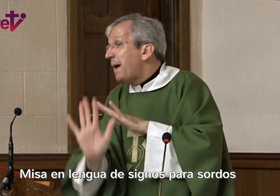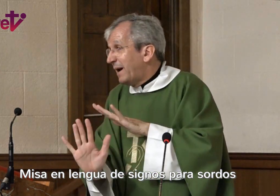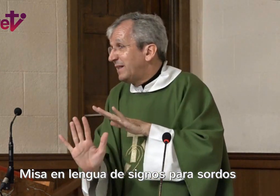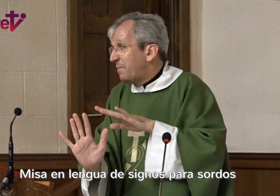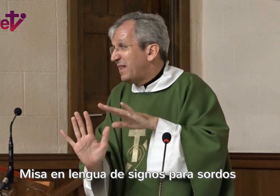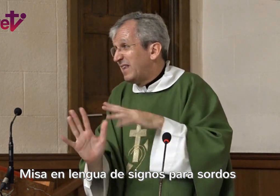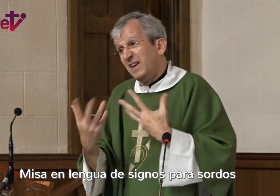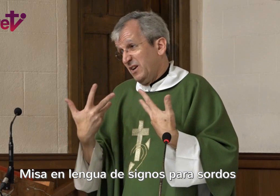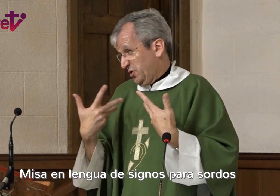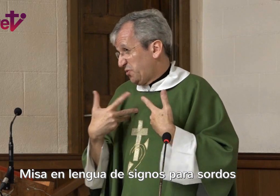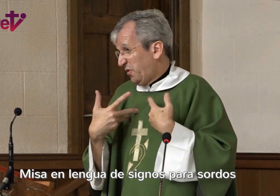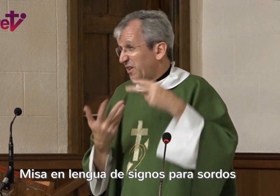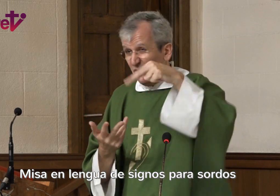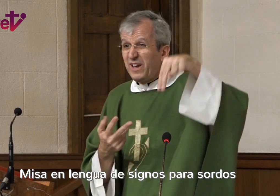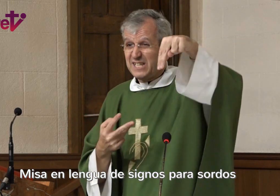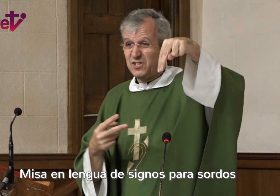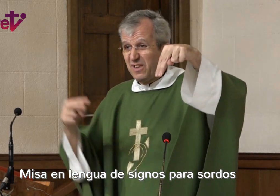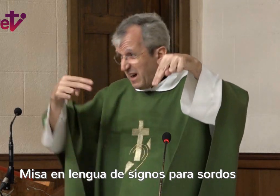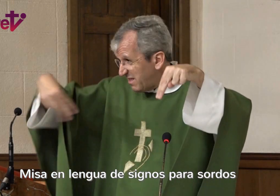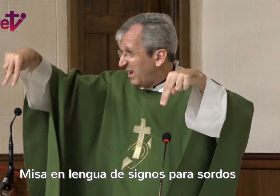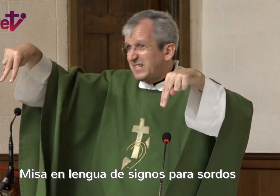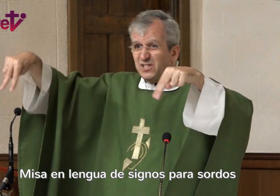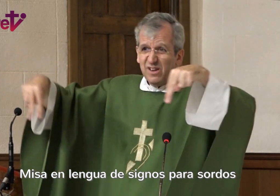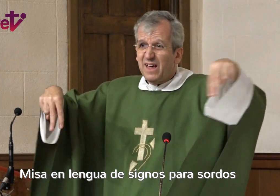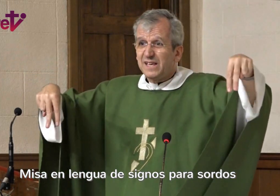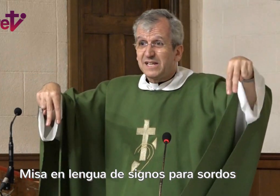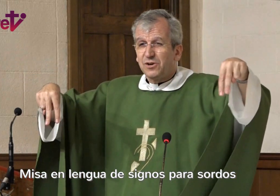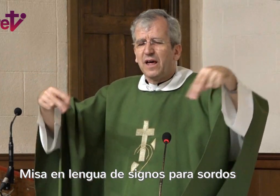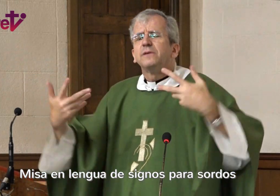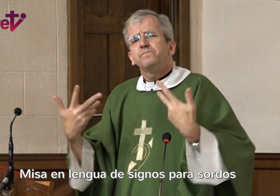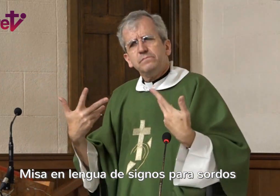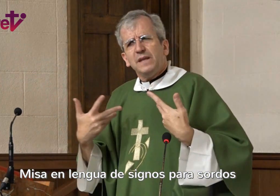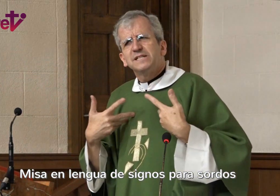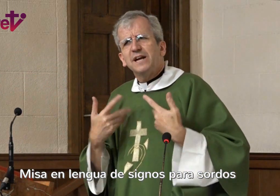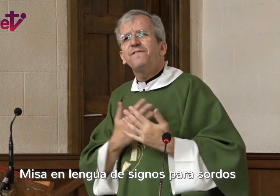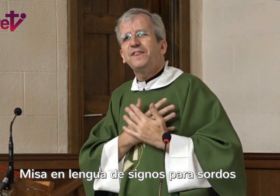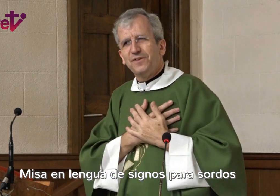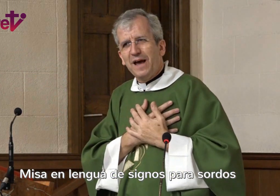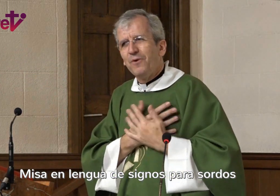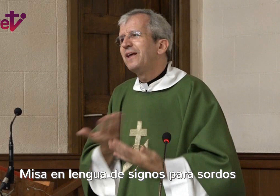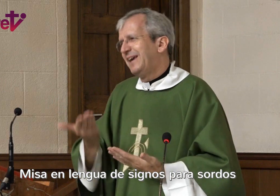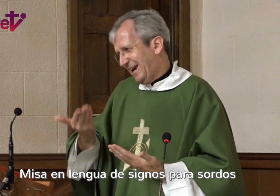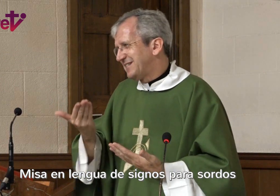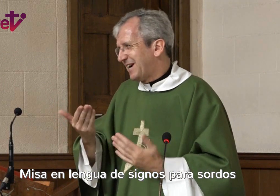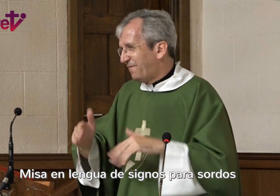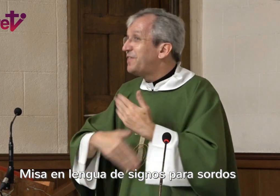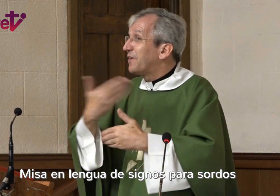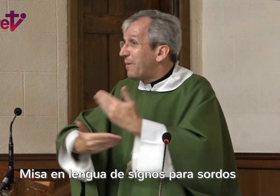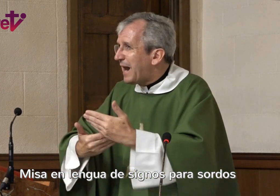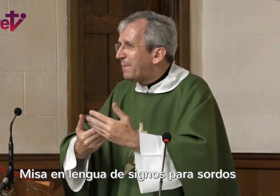aparentemente sufriendo esa soledad esa soledad esa soledad el sacrificio del amor es el sacrificio que vale